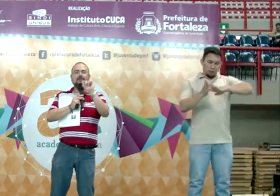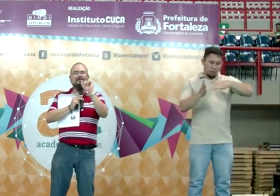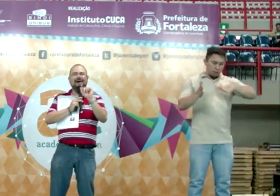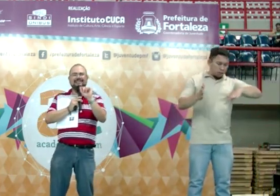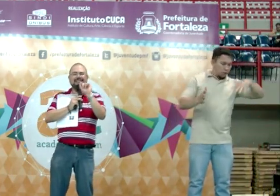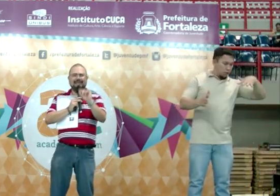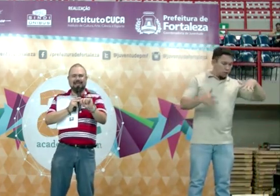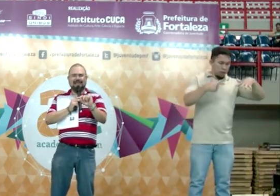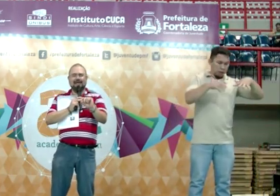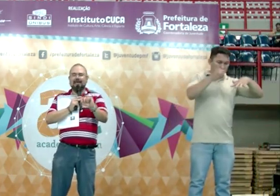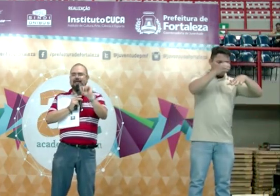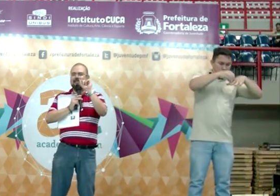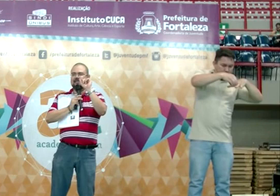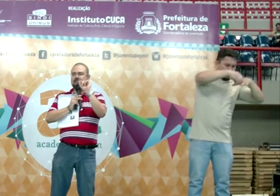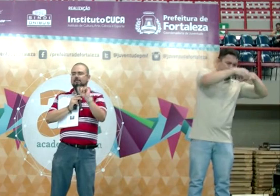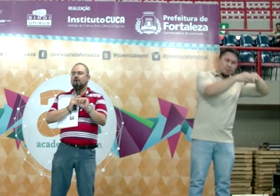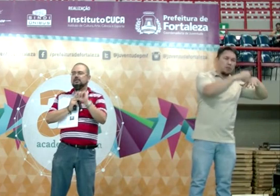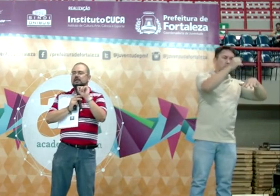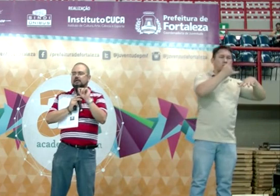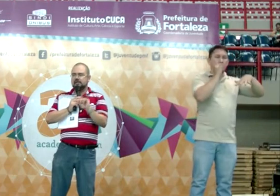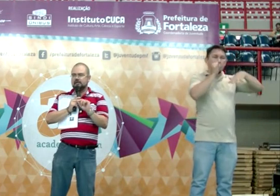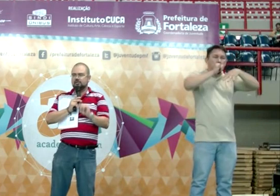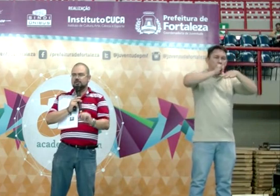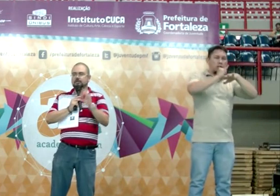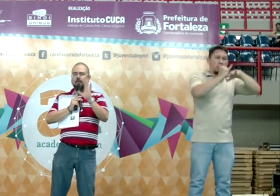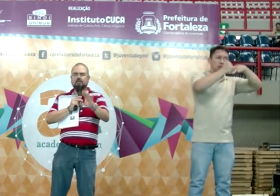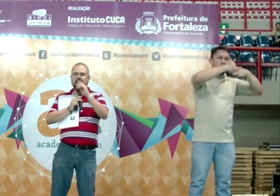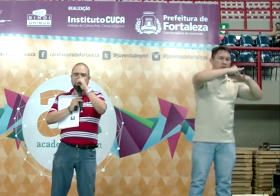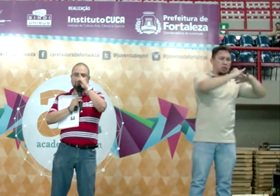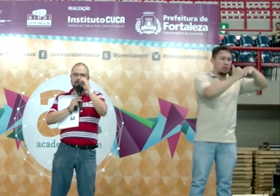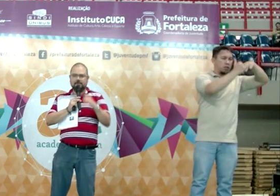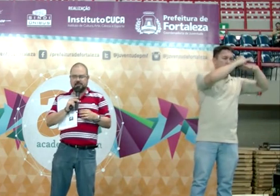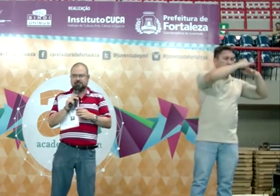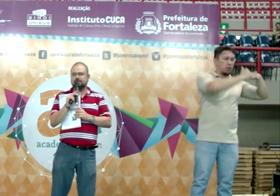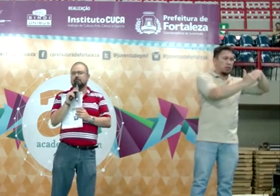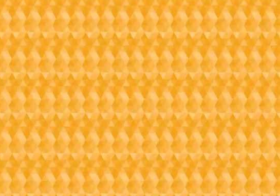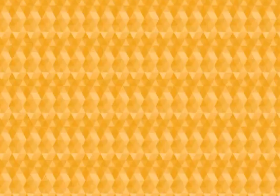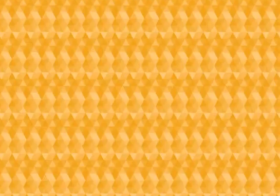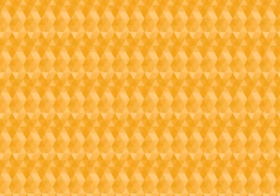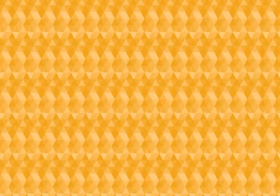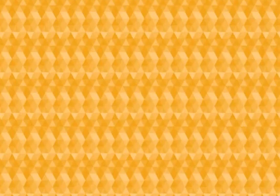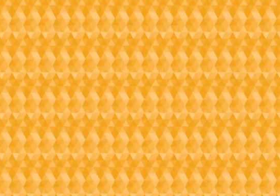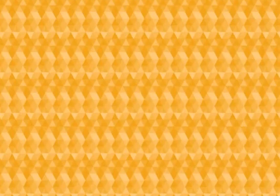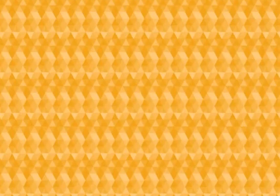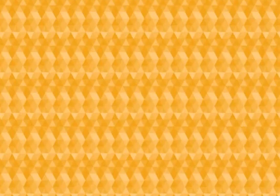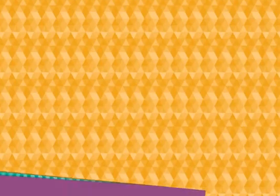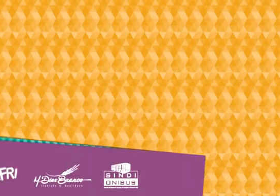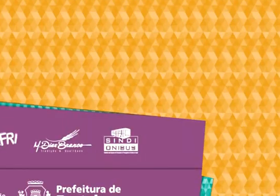transporta matéria, ela transporta energia. Botem isso na sua cabeça.